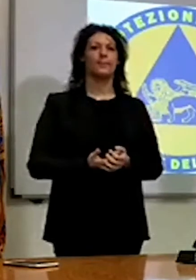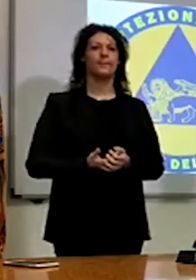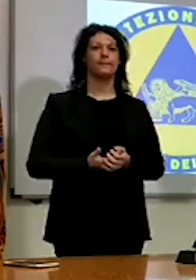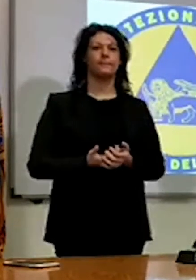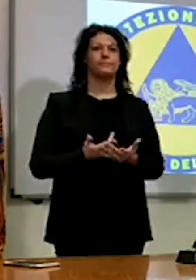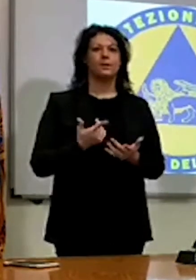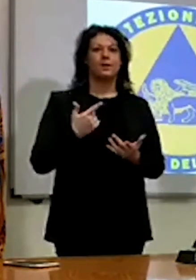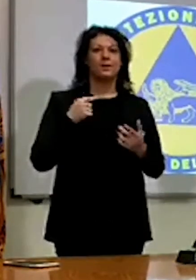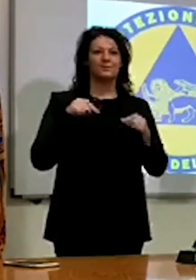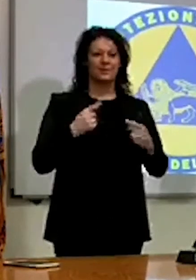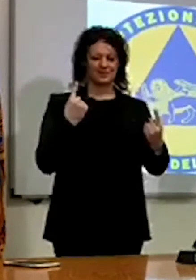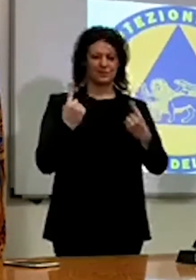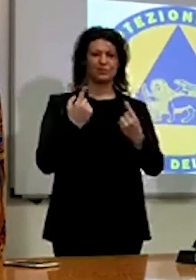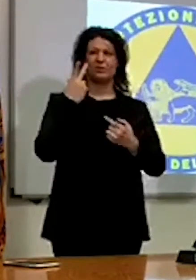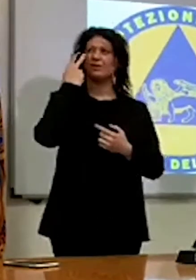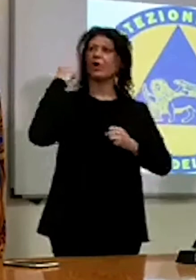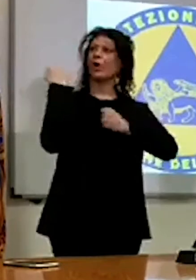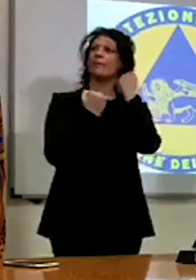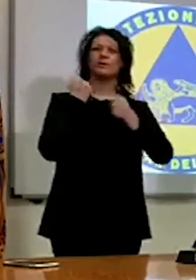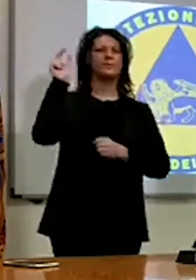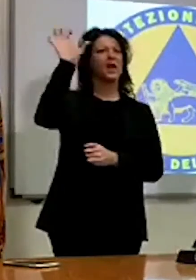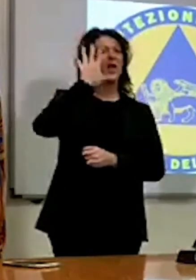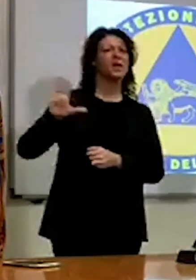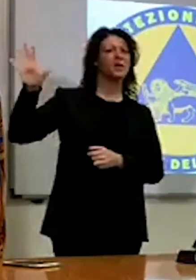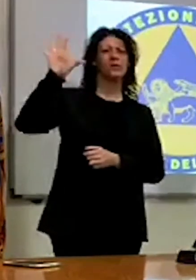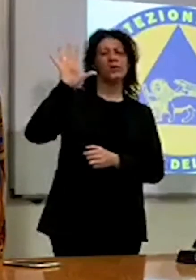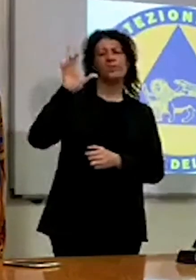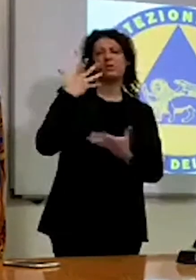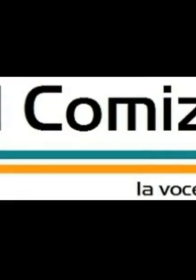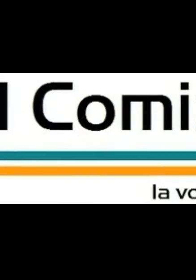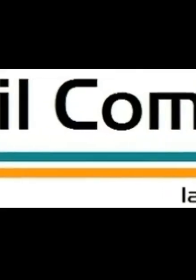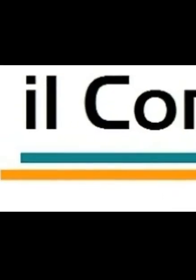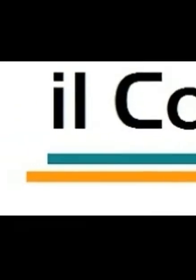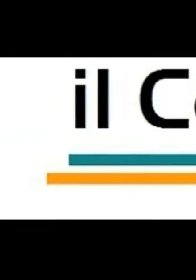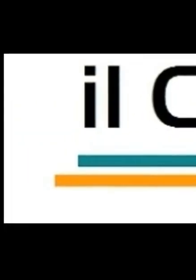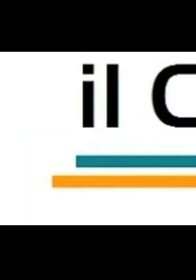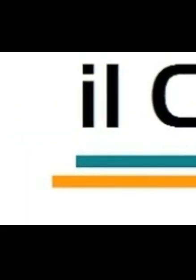assistendo a una designer che non c'e l'idea è suggeribile